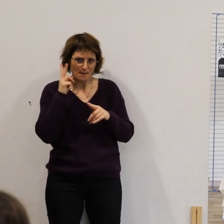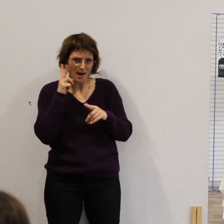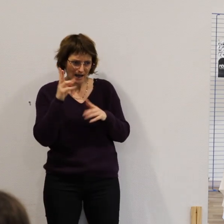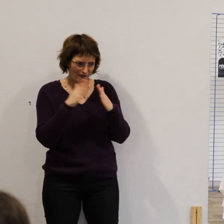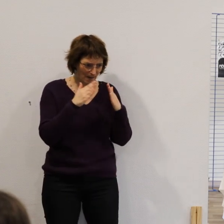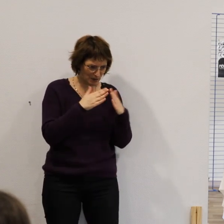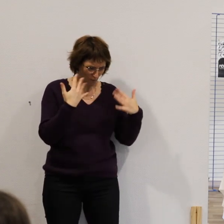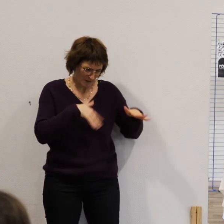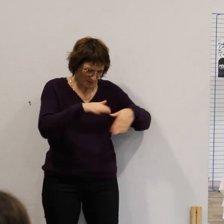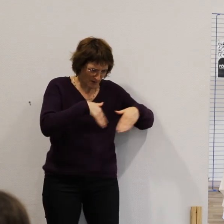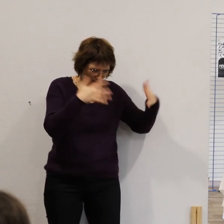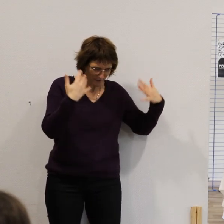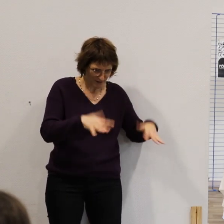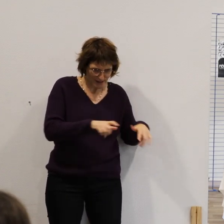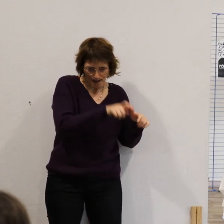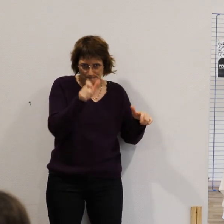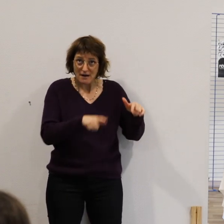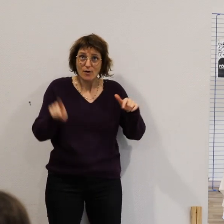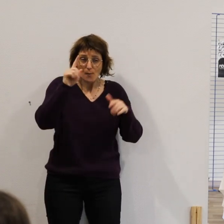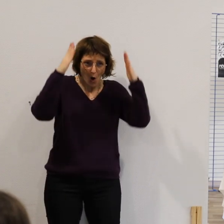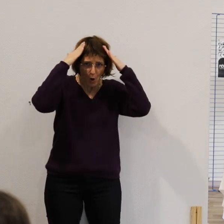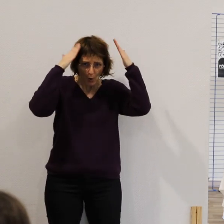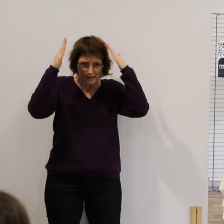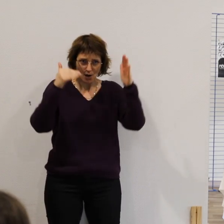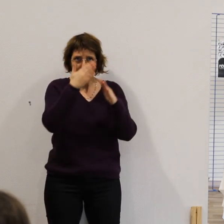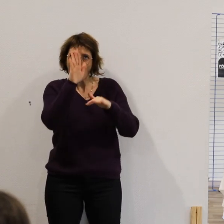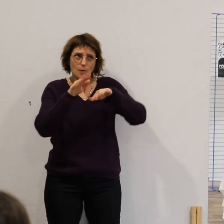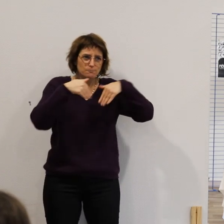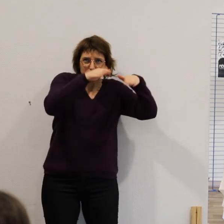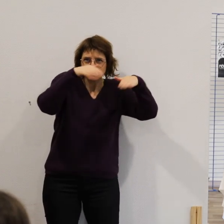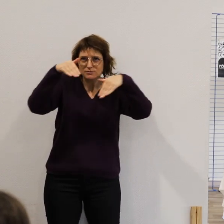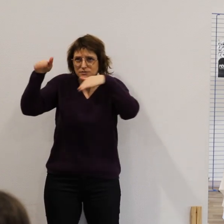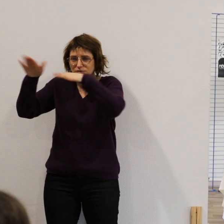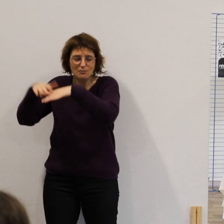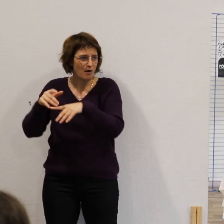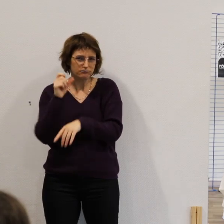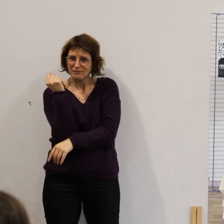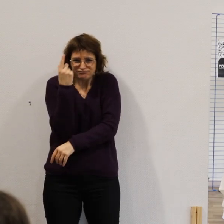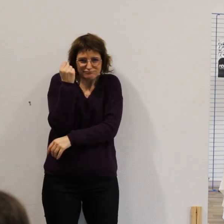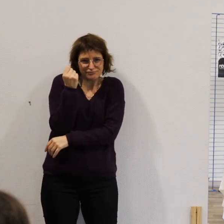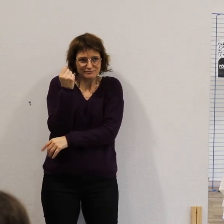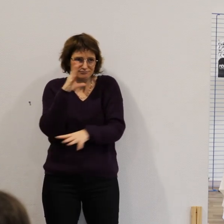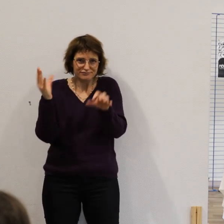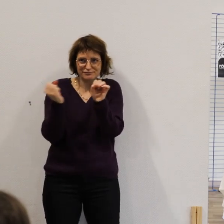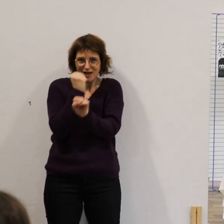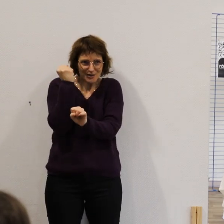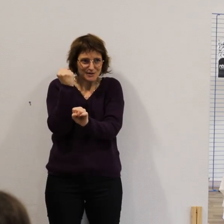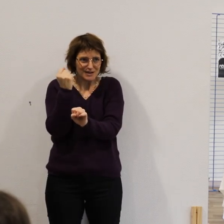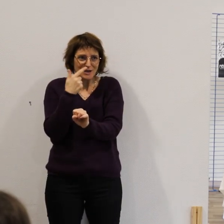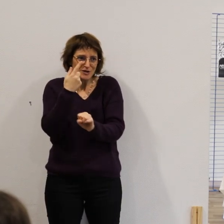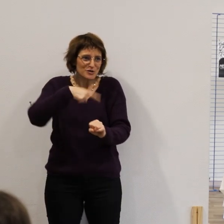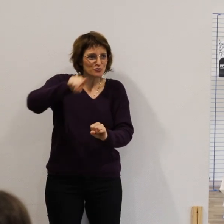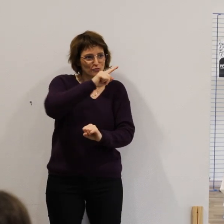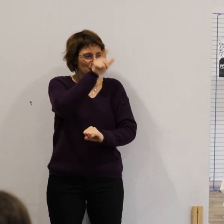peine débarrassée de ses intrus, je filai au grenier déloger d'autres individus. Et en moins de temps qu'il ne fallut pour le dire, je rendis à